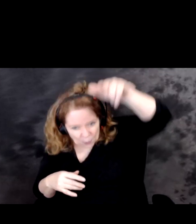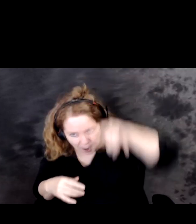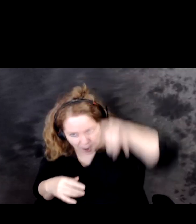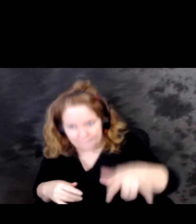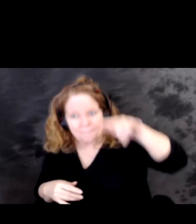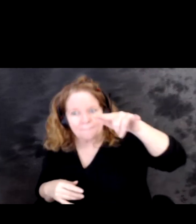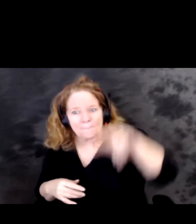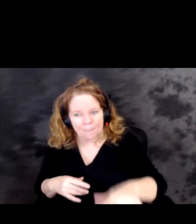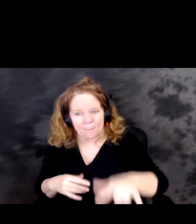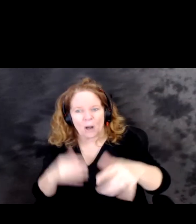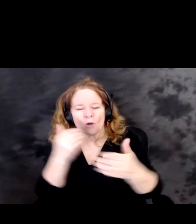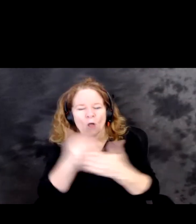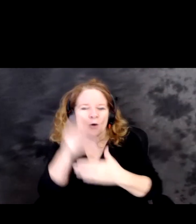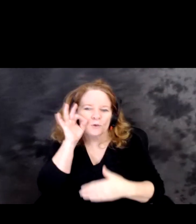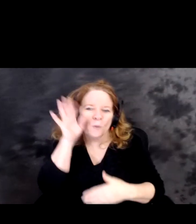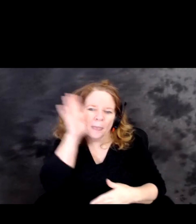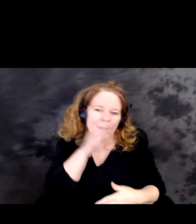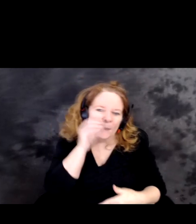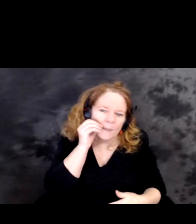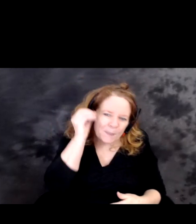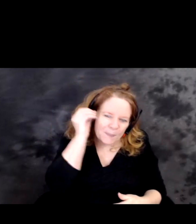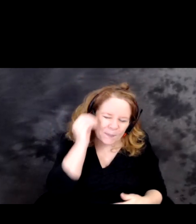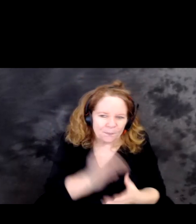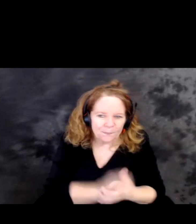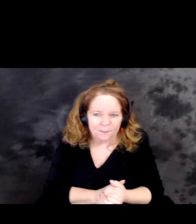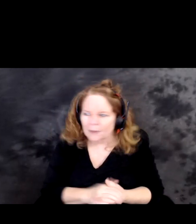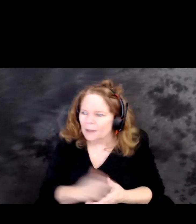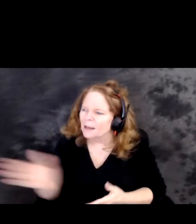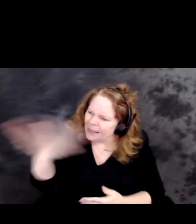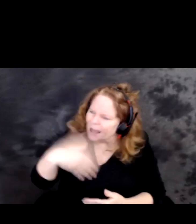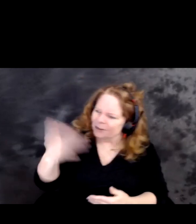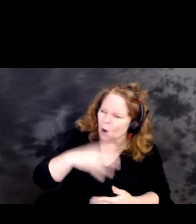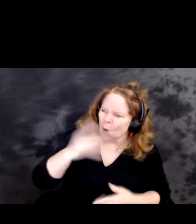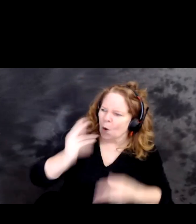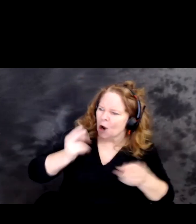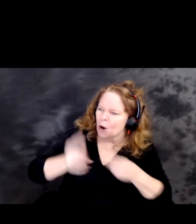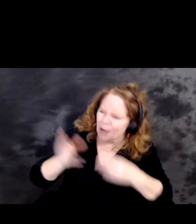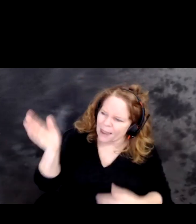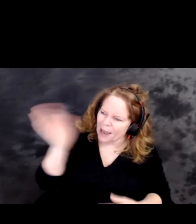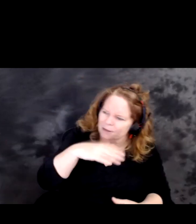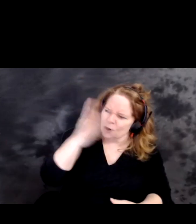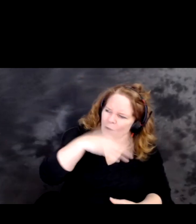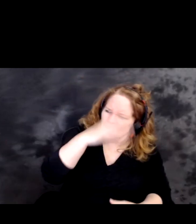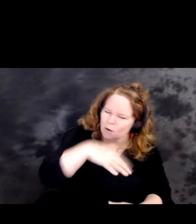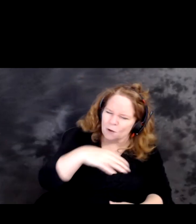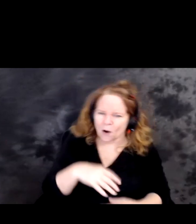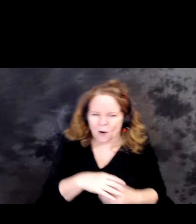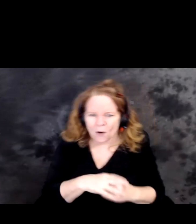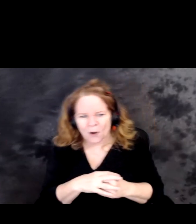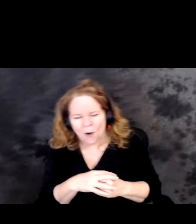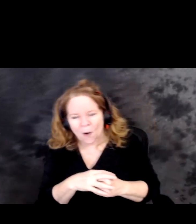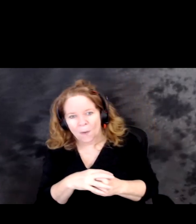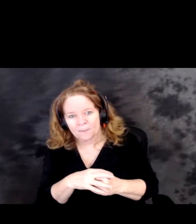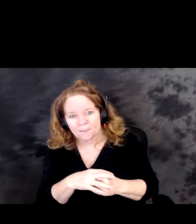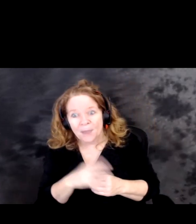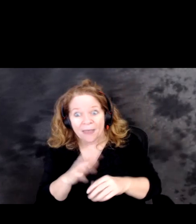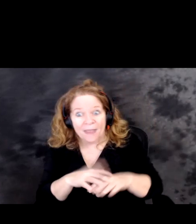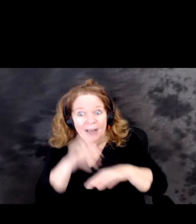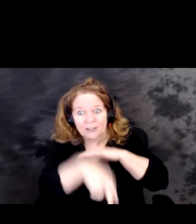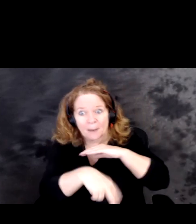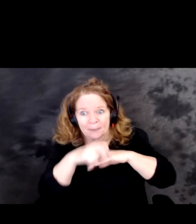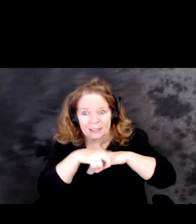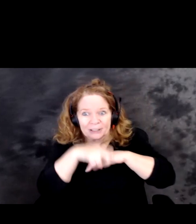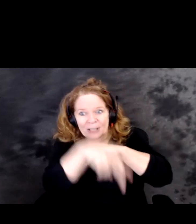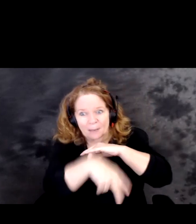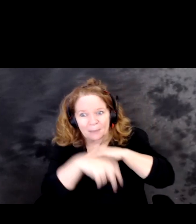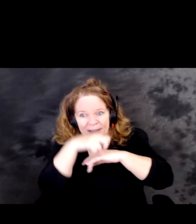Ya aterrizado el avión al lado de la colmena, Busy Bee dice, apúrense, apúrense, vengan rápido, salten todos, dijo